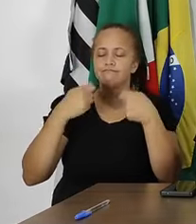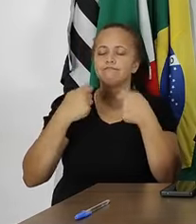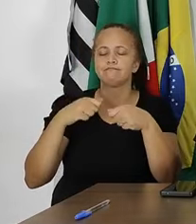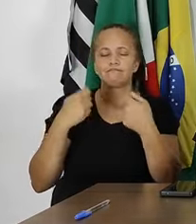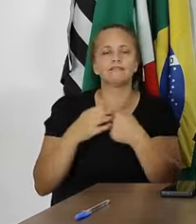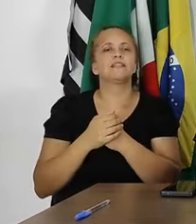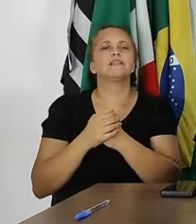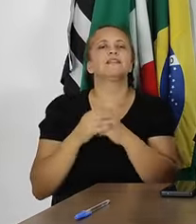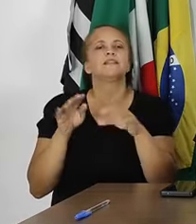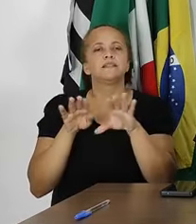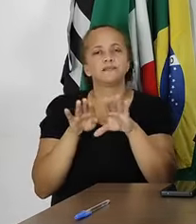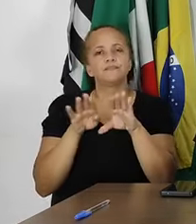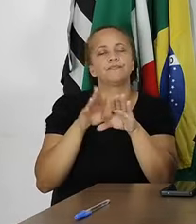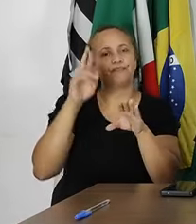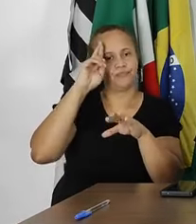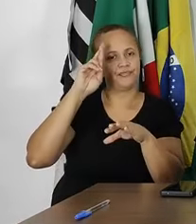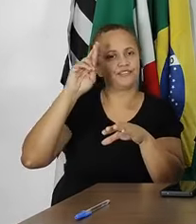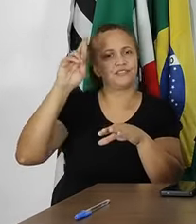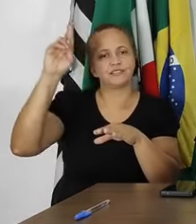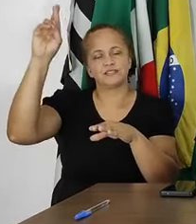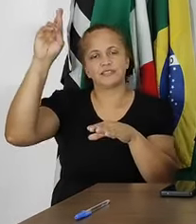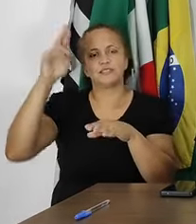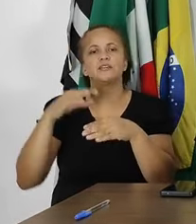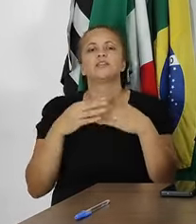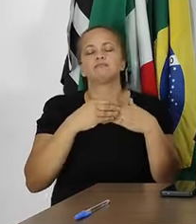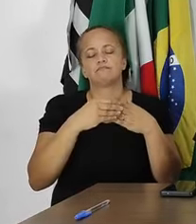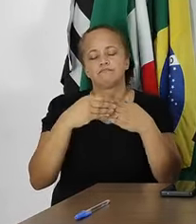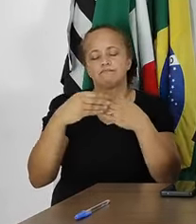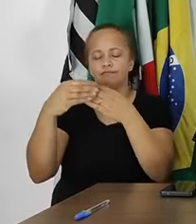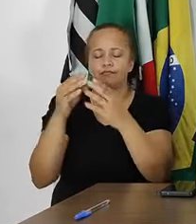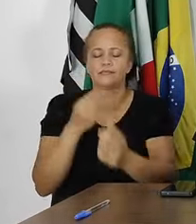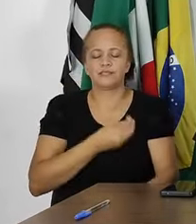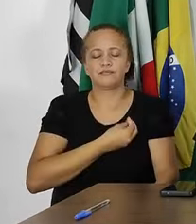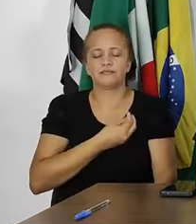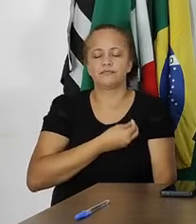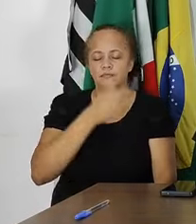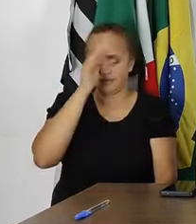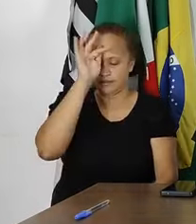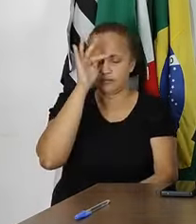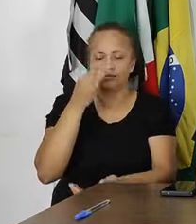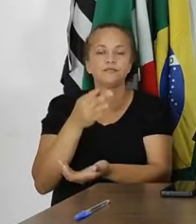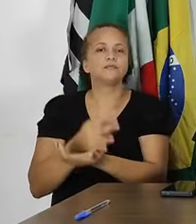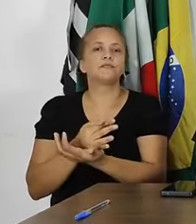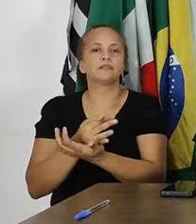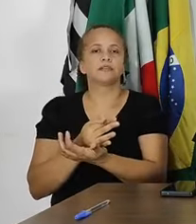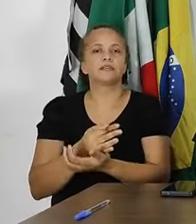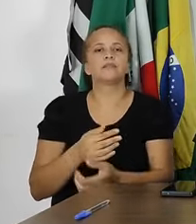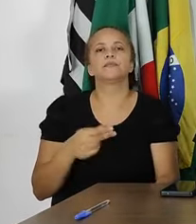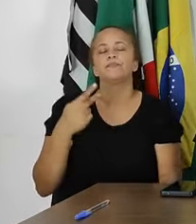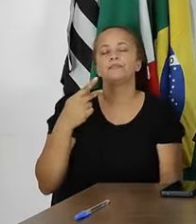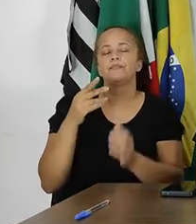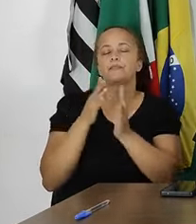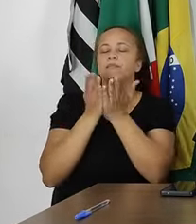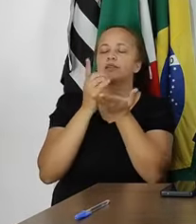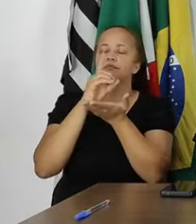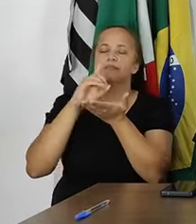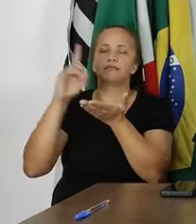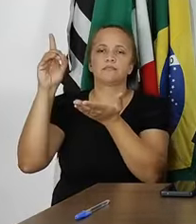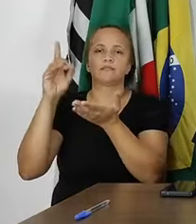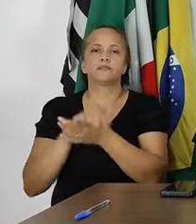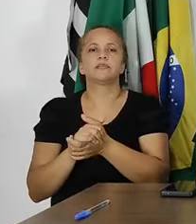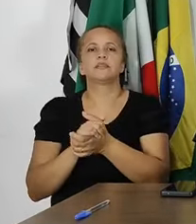acima de tudo o Senhor venha nos conduzir a viver uma vida pela fé, vivermos de fato pela fé na Sua palavra, e não